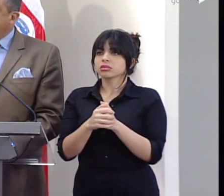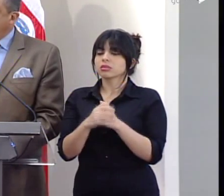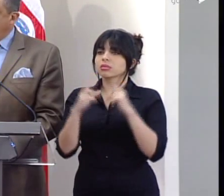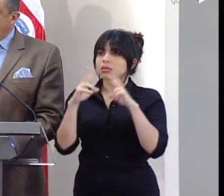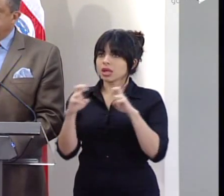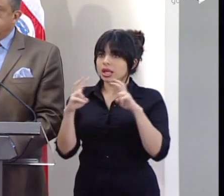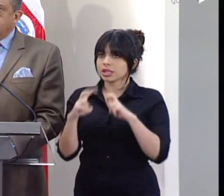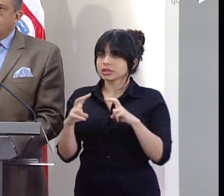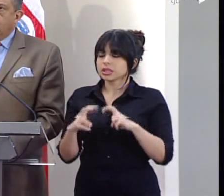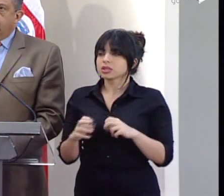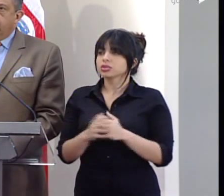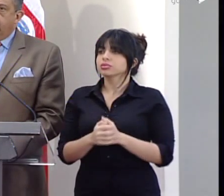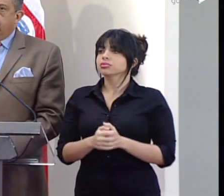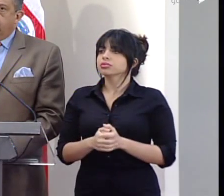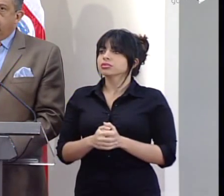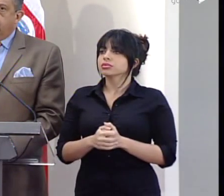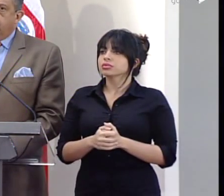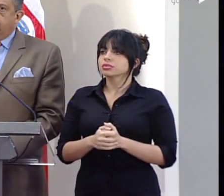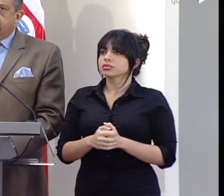analizándolo.